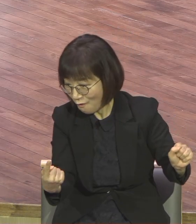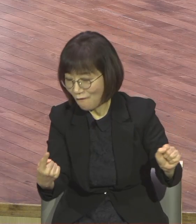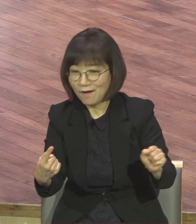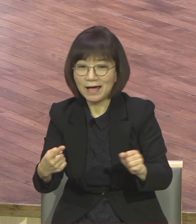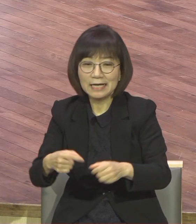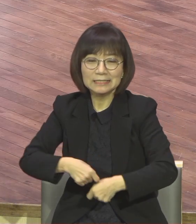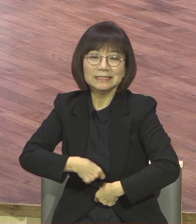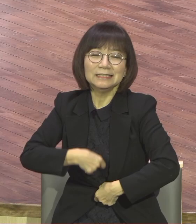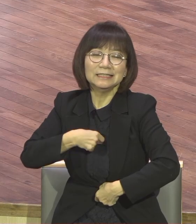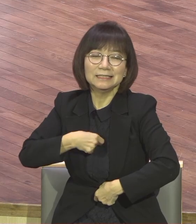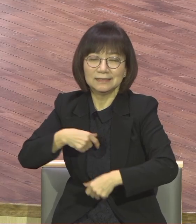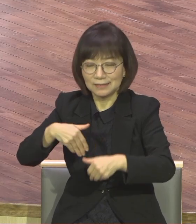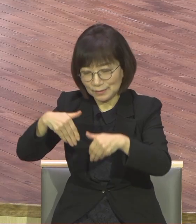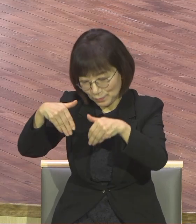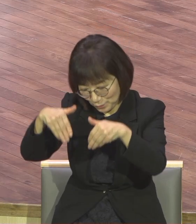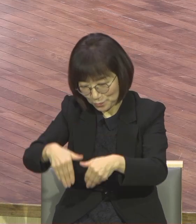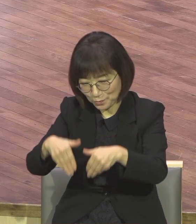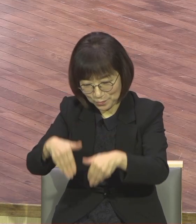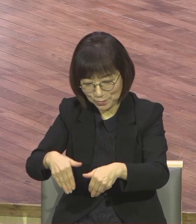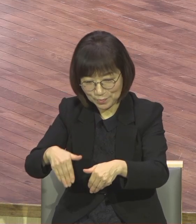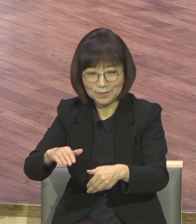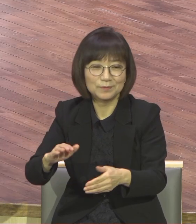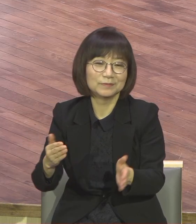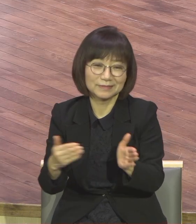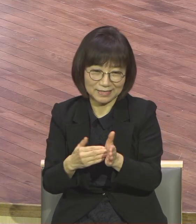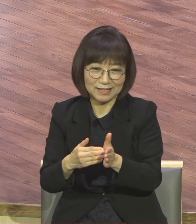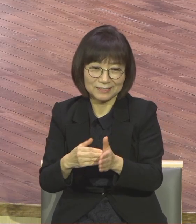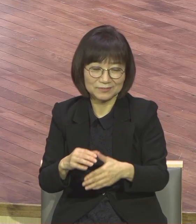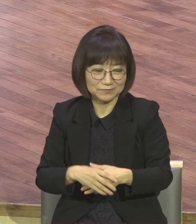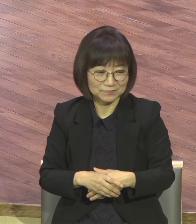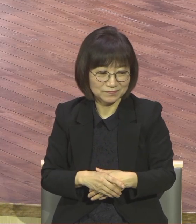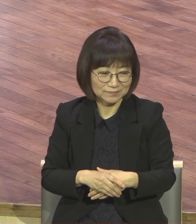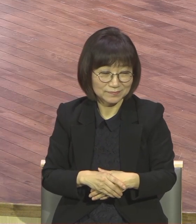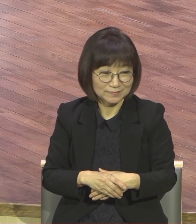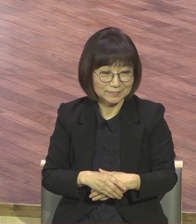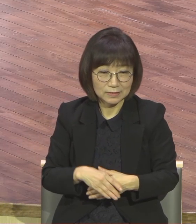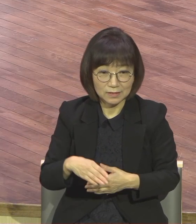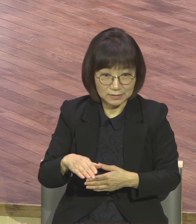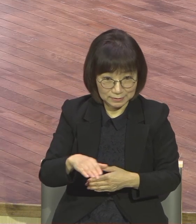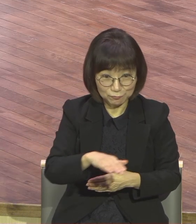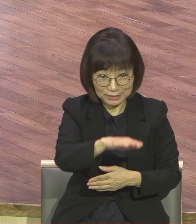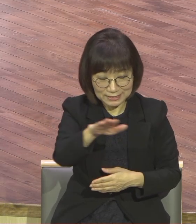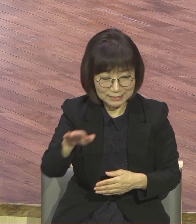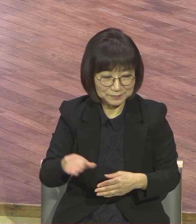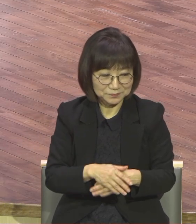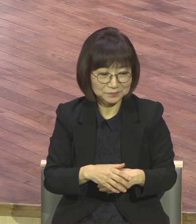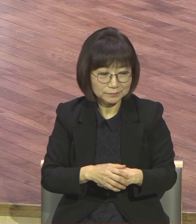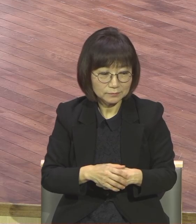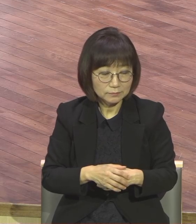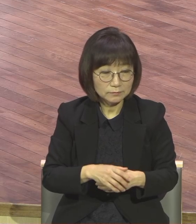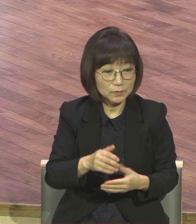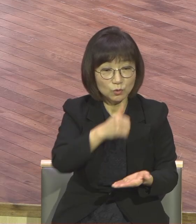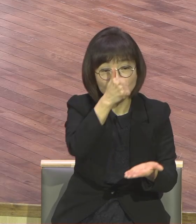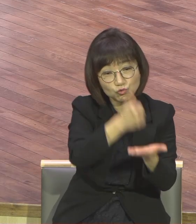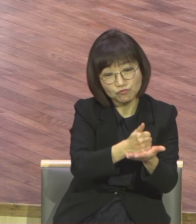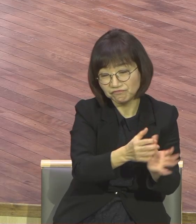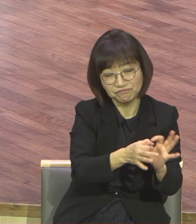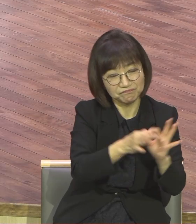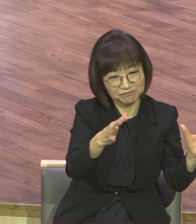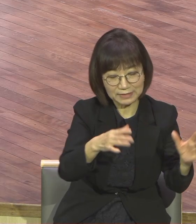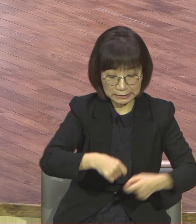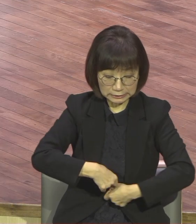바뀌었다. 의의 종. 그래서 우리는 이제는 종이 아니고 이제는 죄의 종이 아니라 의의